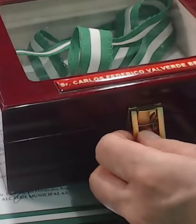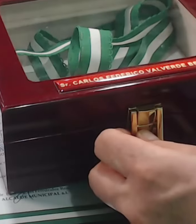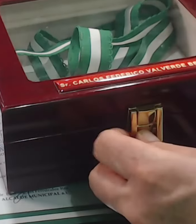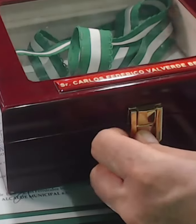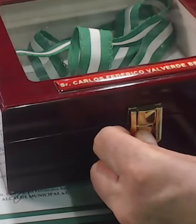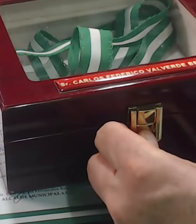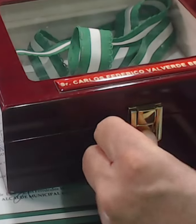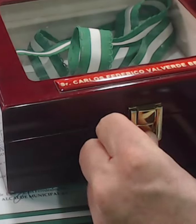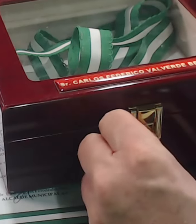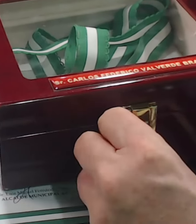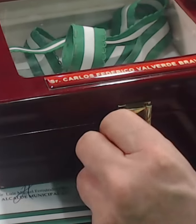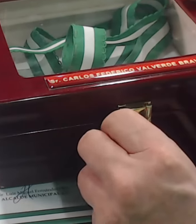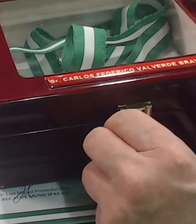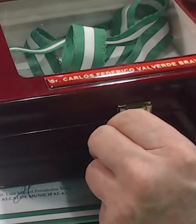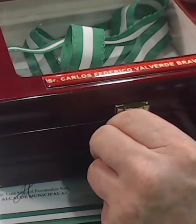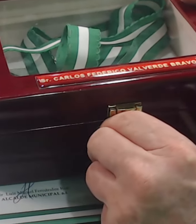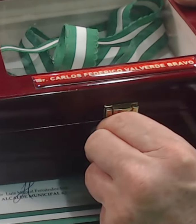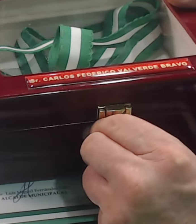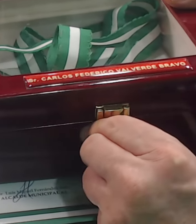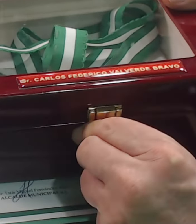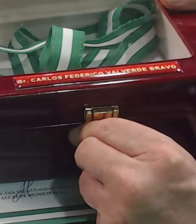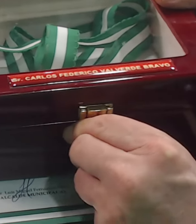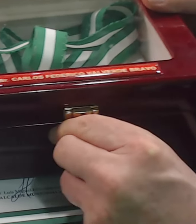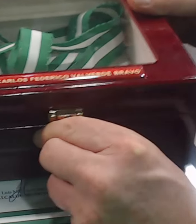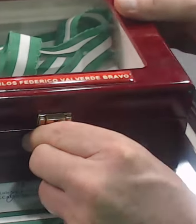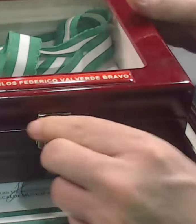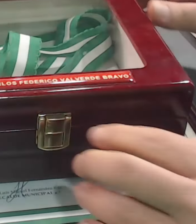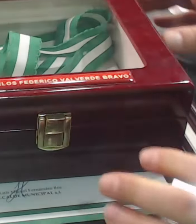Chávez, todo lo que ustedes quieran, es muy hermosa.